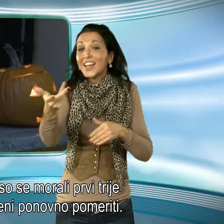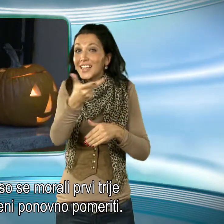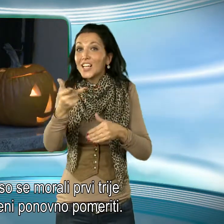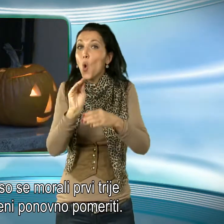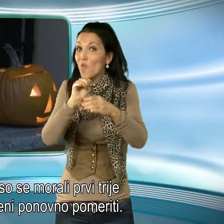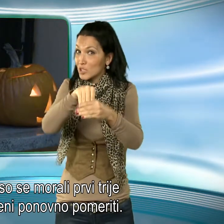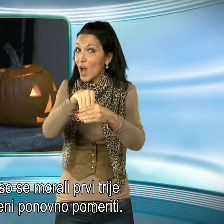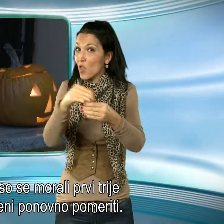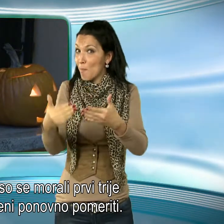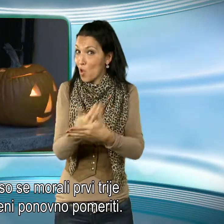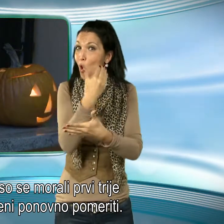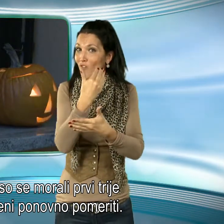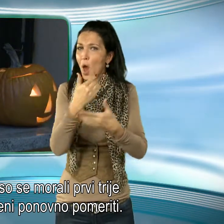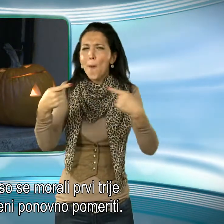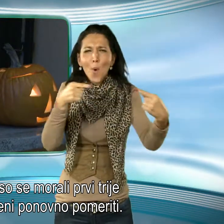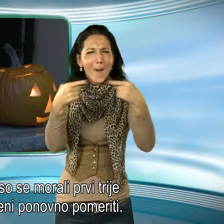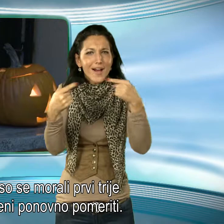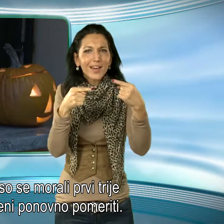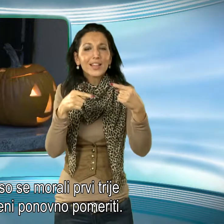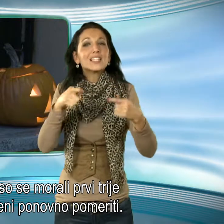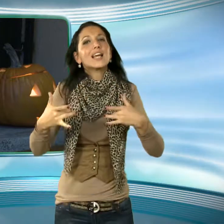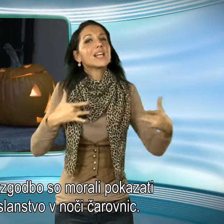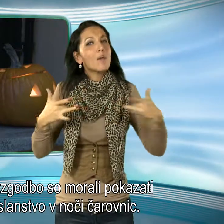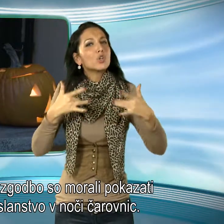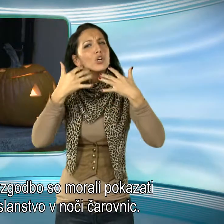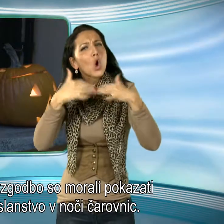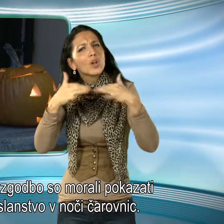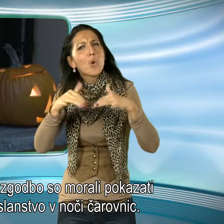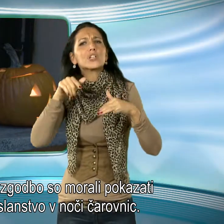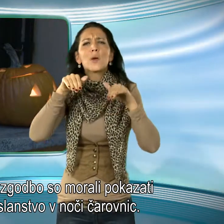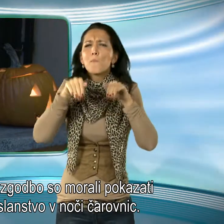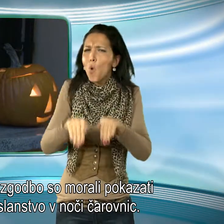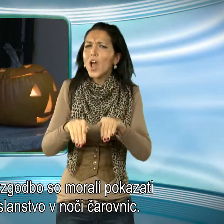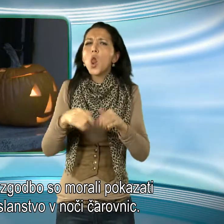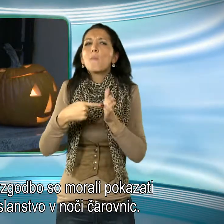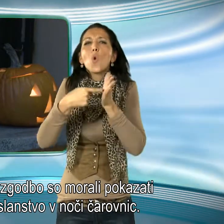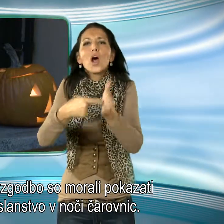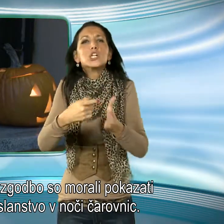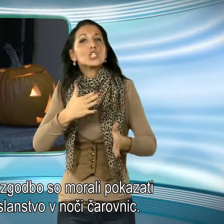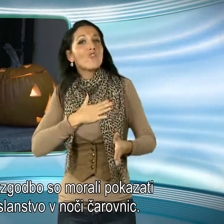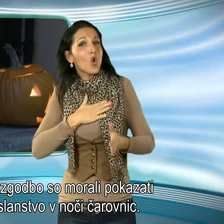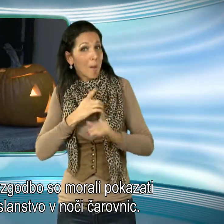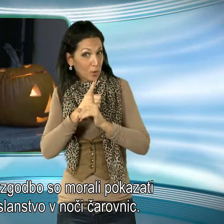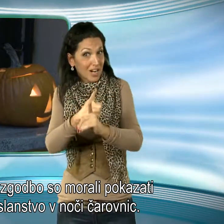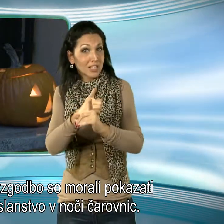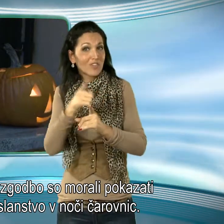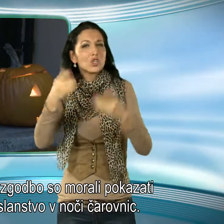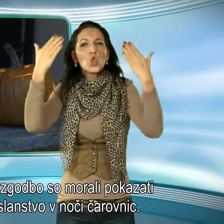trije uvrščeni ponovno pomeriti. Z dramsko zgodbo so morali pokazati svoje poslanstvo v